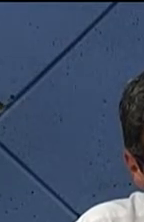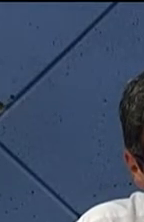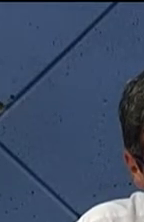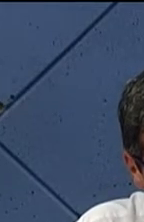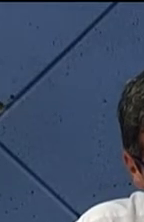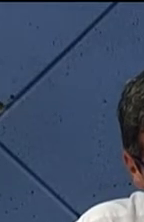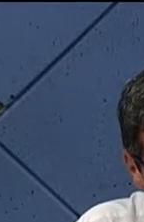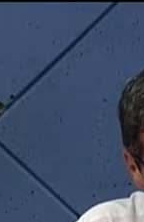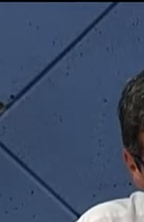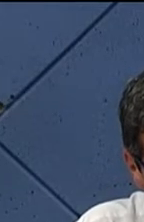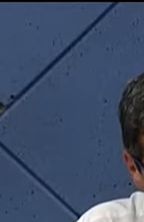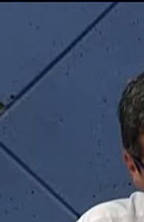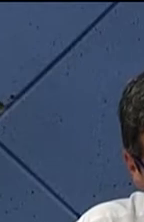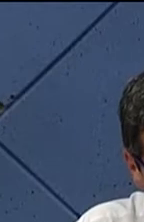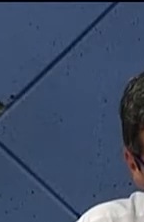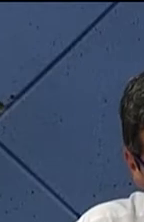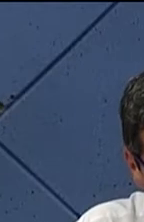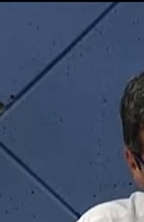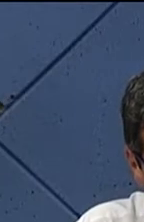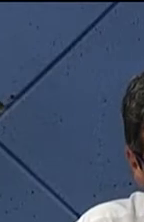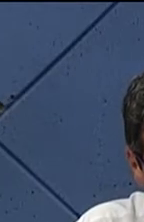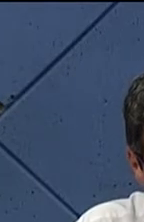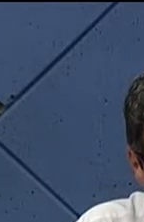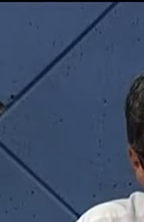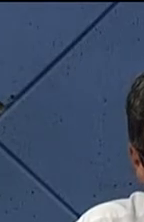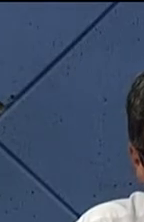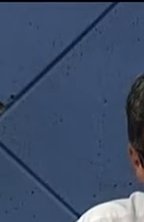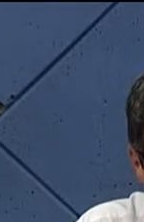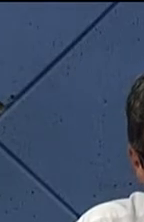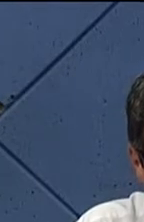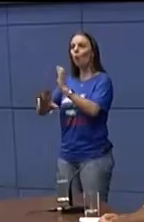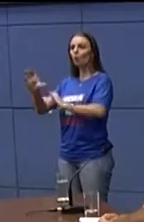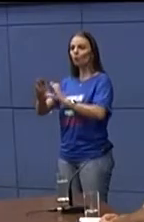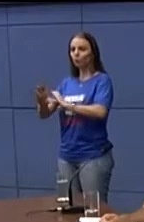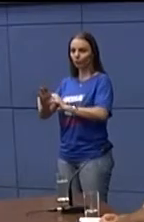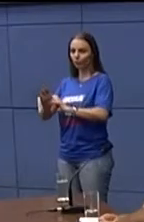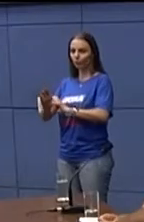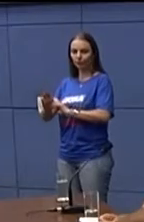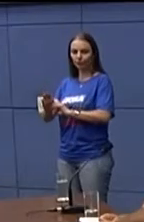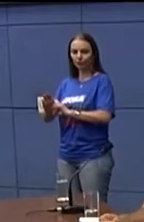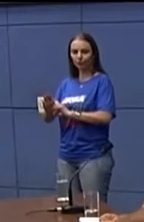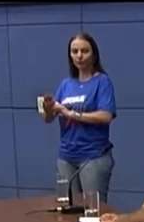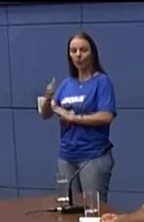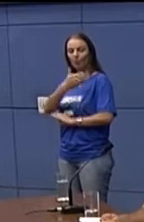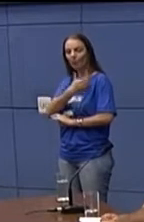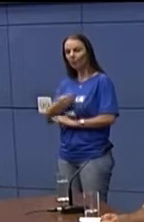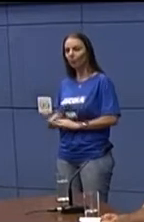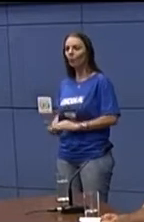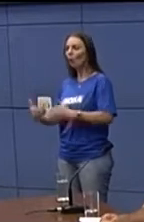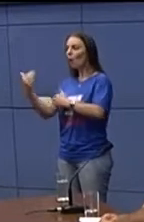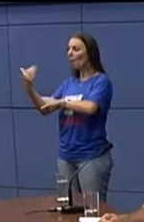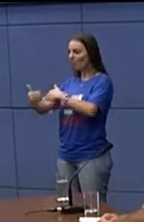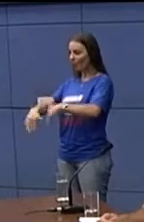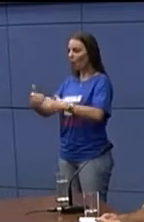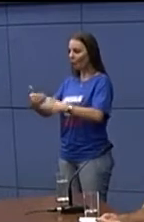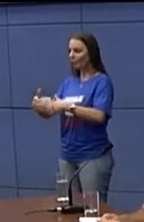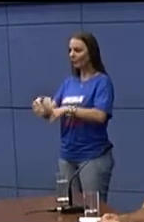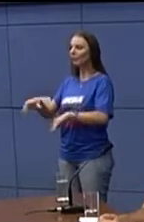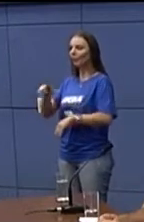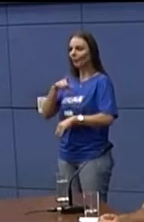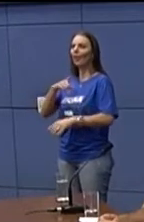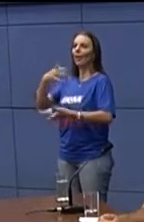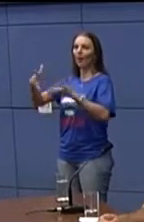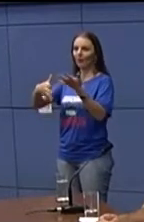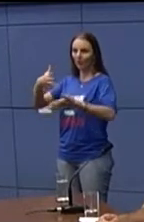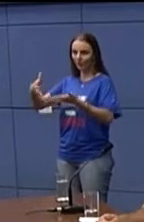3. Oferecer em concursos públicos provas realizadas em versão linguística em